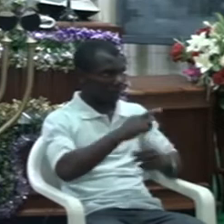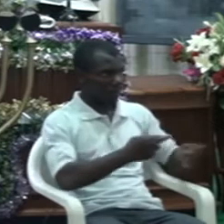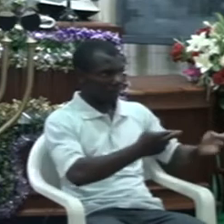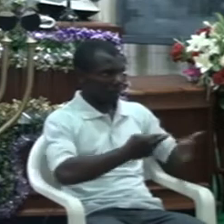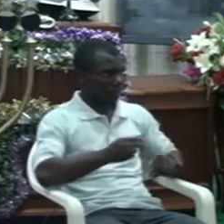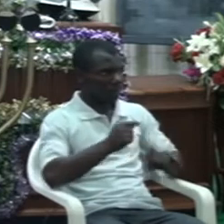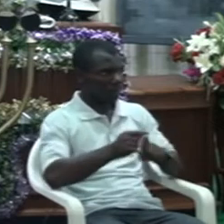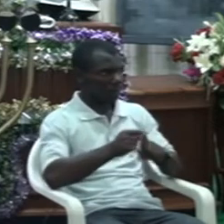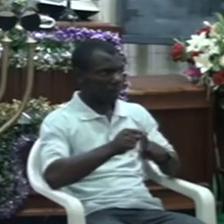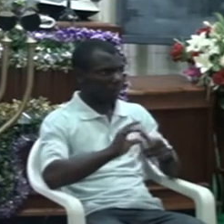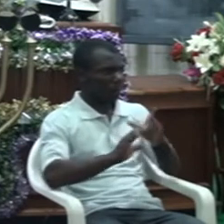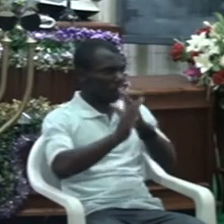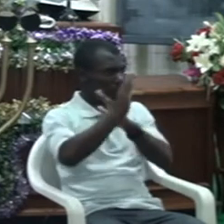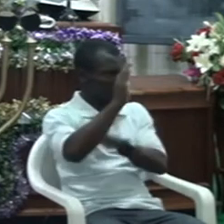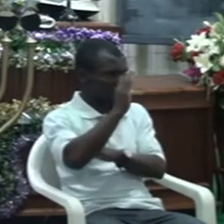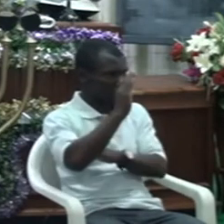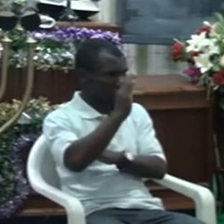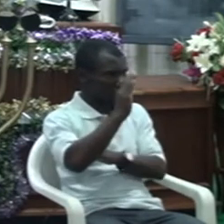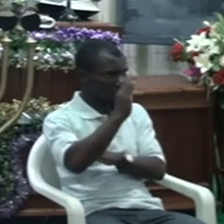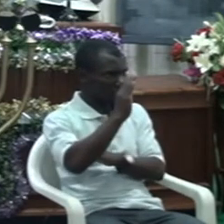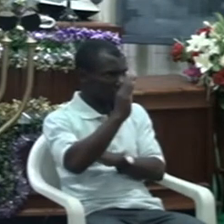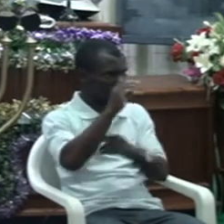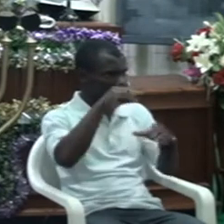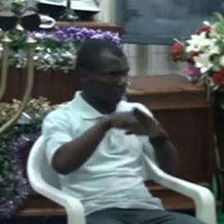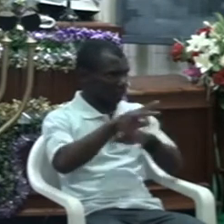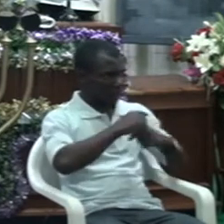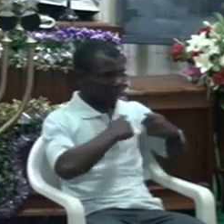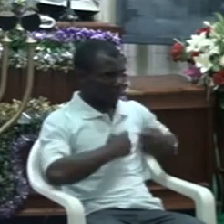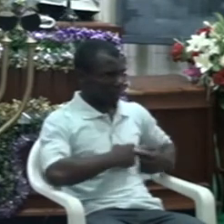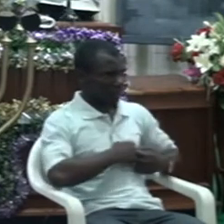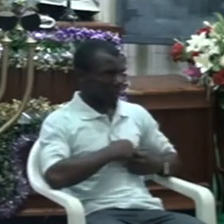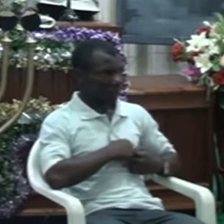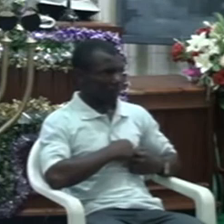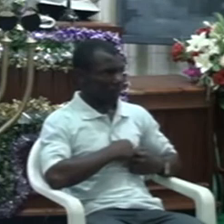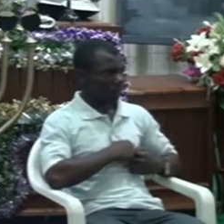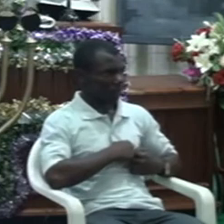d'entrer, c'est lorsque vous recevez la parole de Dieu dans votre cœur. La parole de